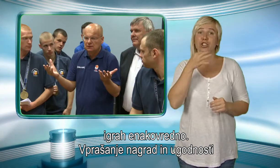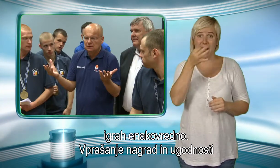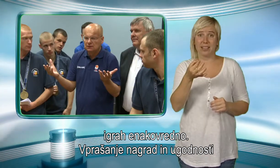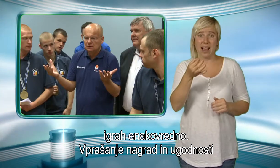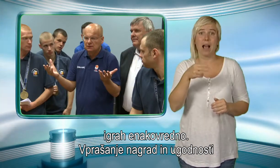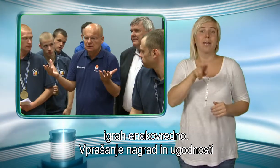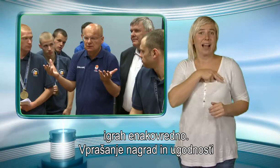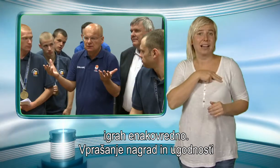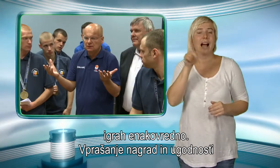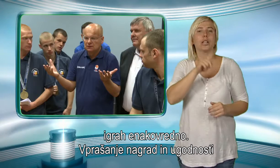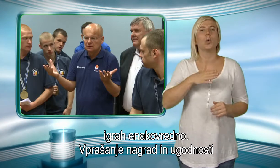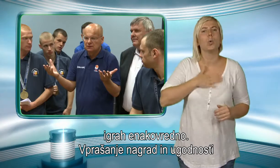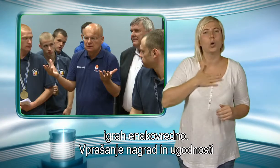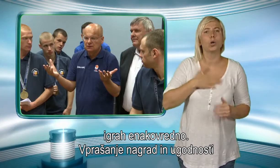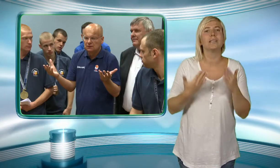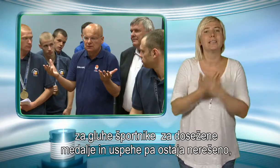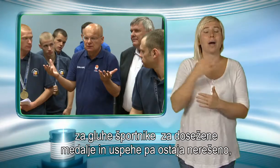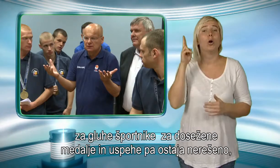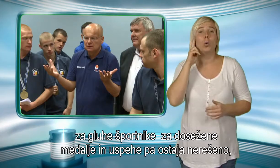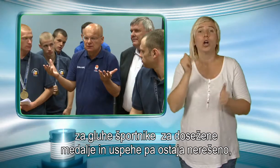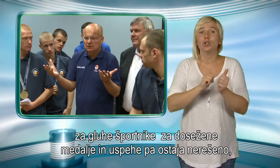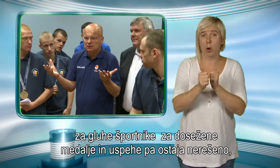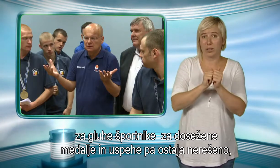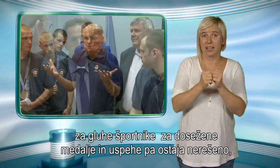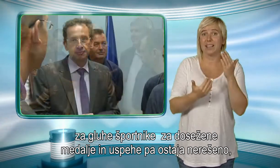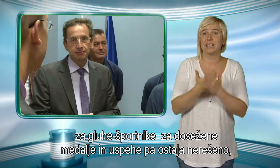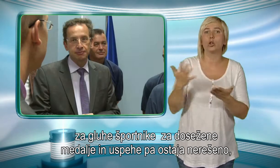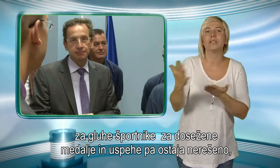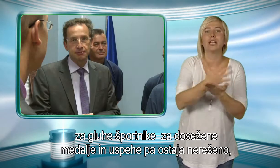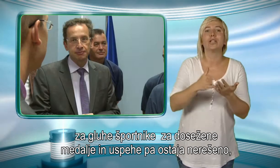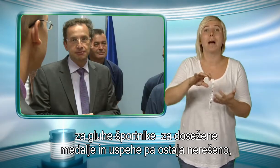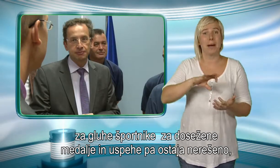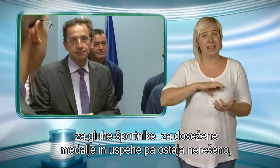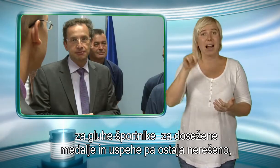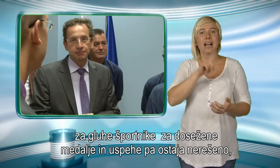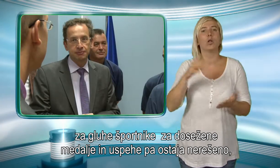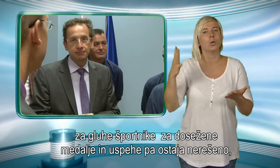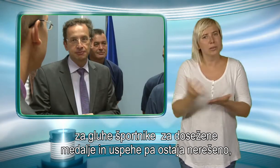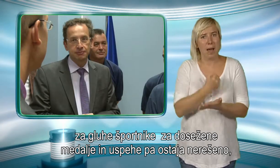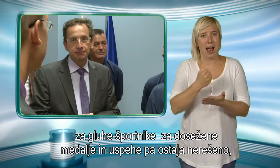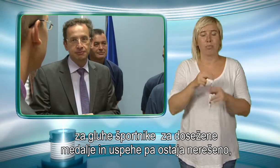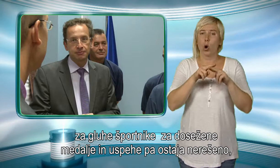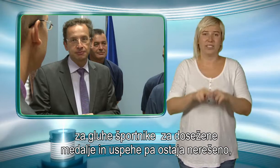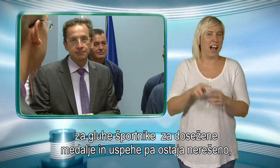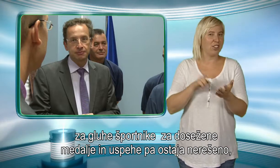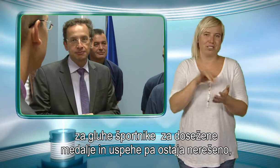Vprašanje nagrad in ugodnosti za gluhe športnike za dosežene medalje in uspehe pa ostaja nerešeno, kakor tudi